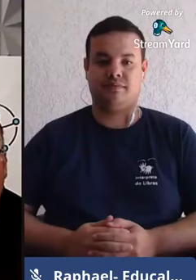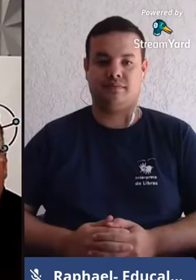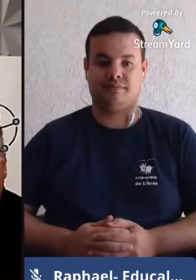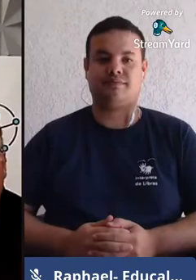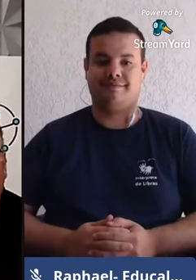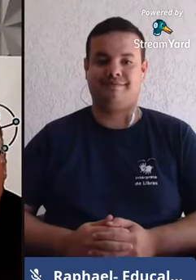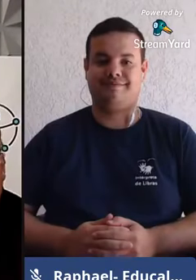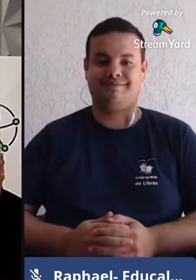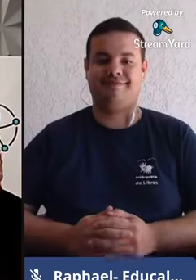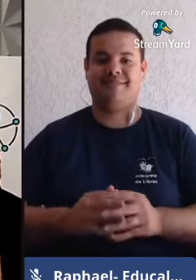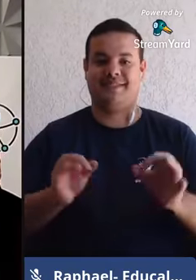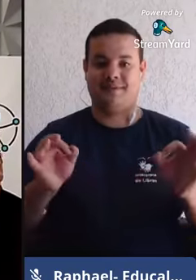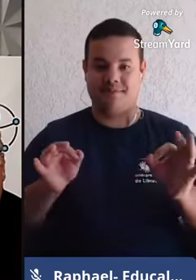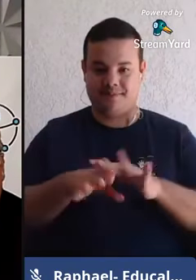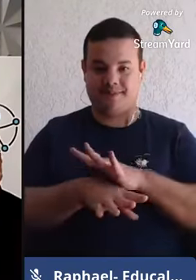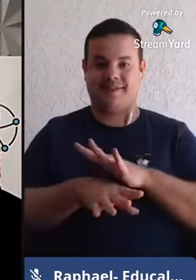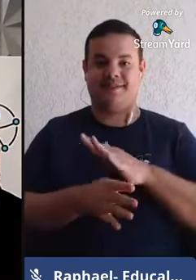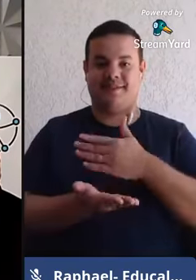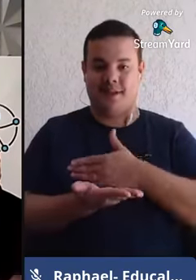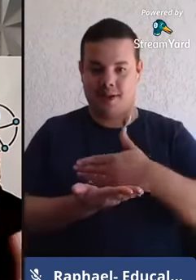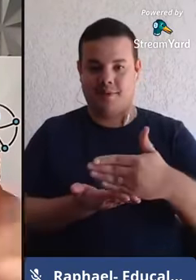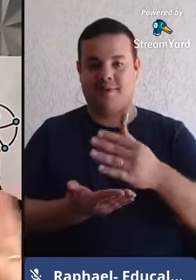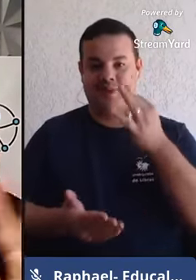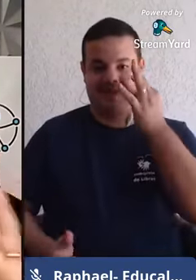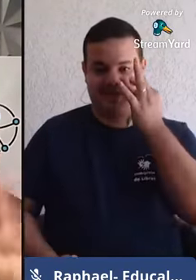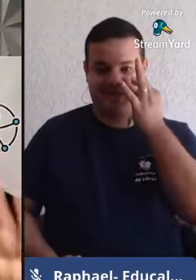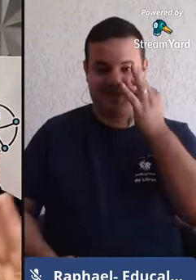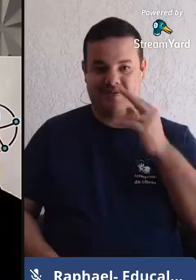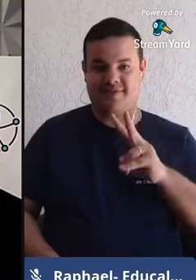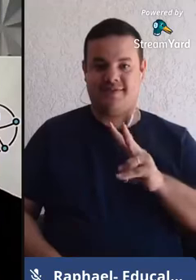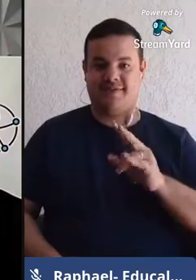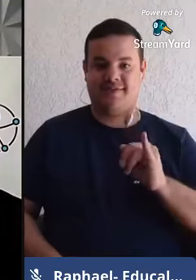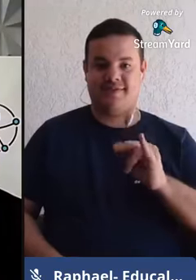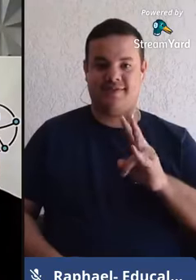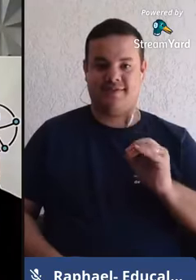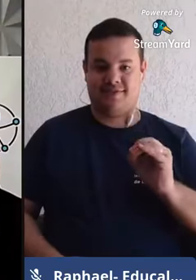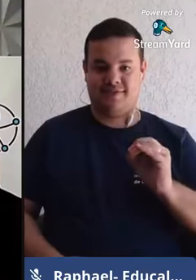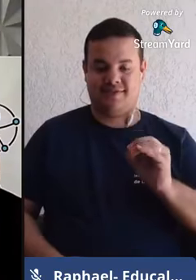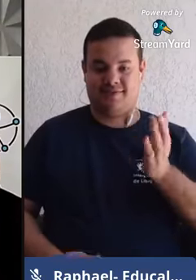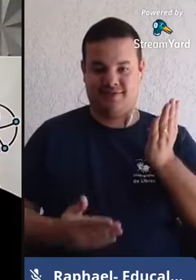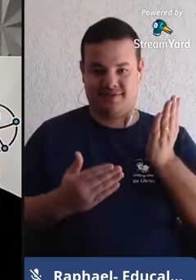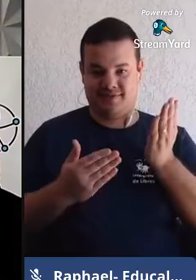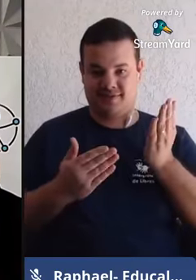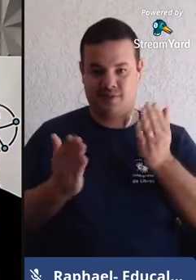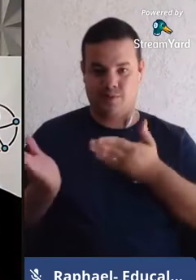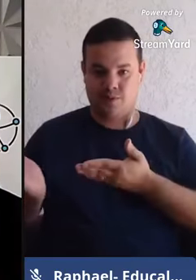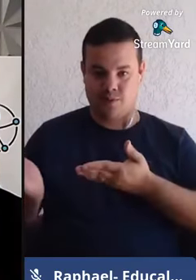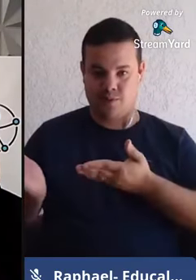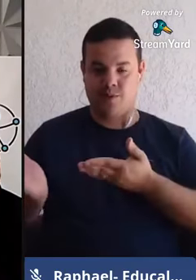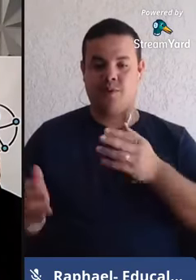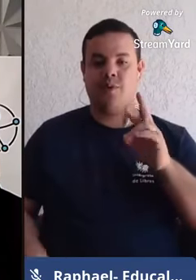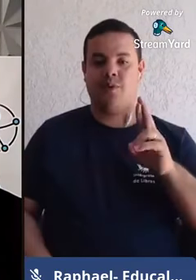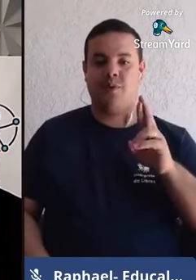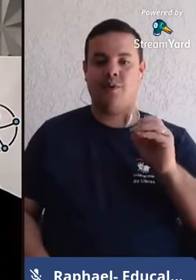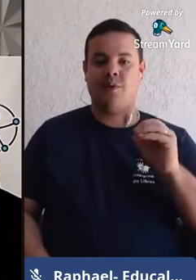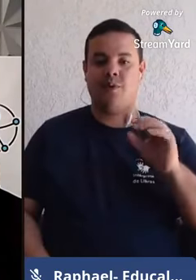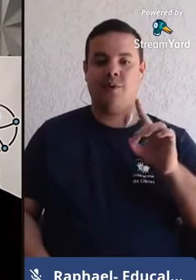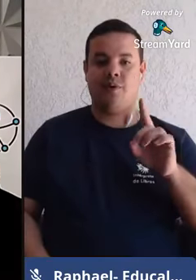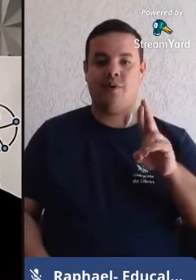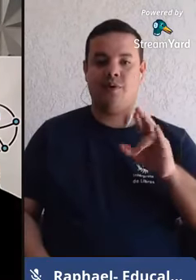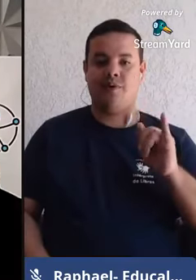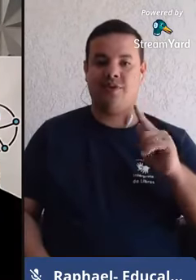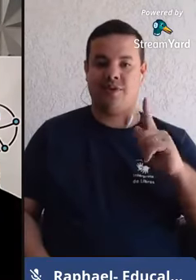Pronto, estamos ao vivo. Aqui, Rodrigo, bom dia, boa tarde. Querido Olá, boa tarde. Rafael,